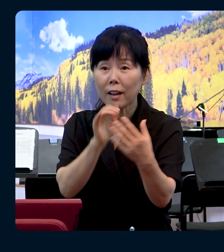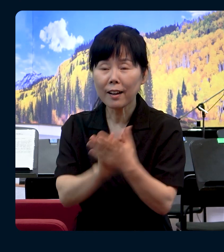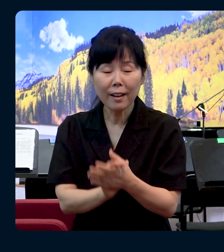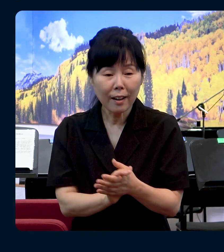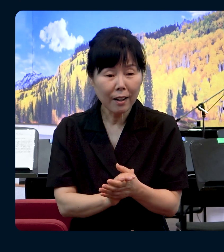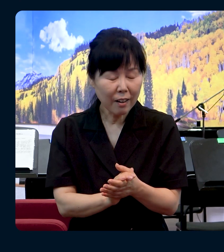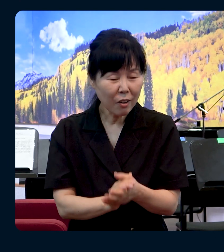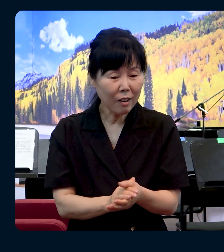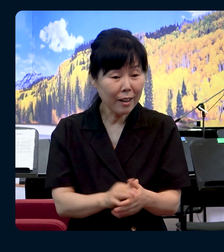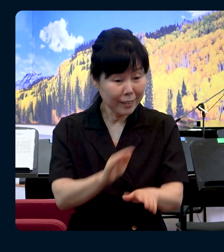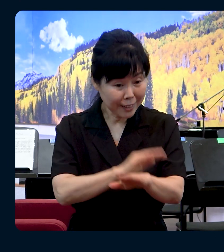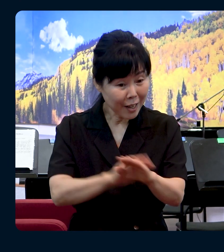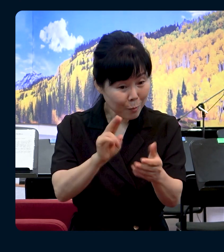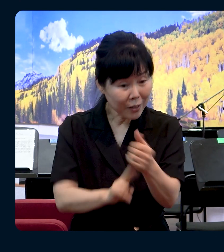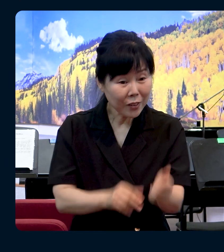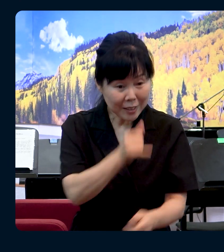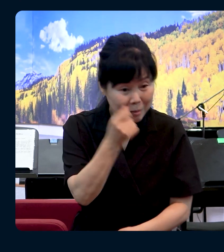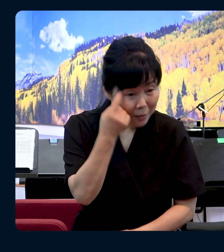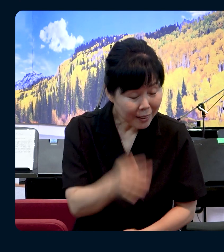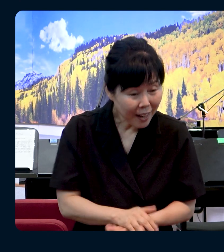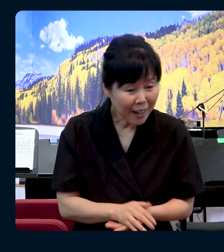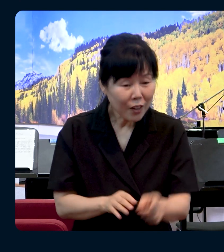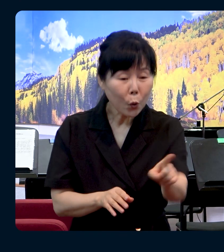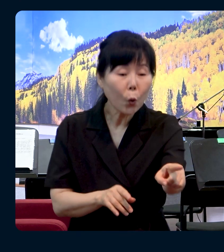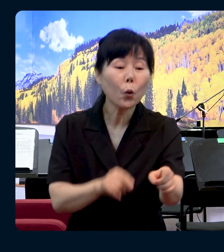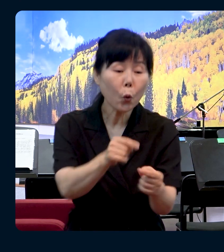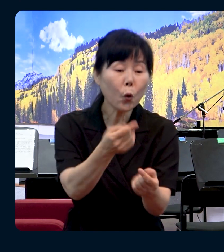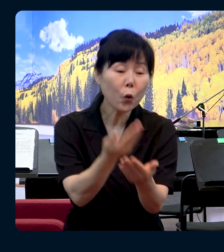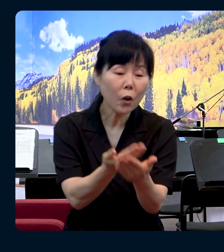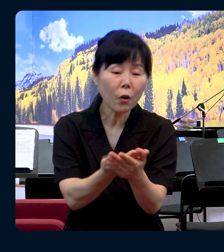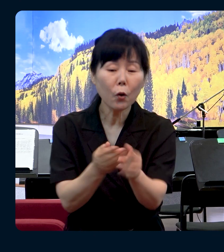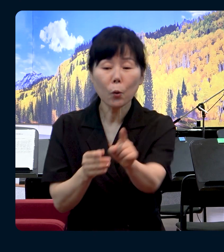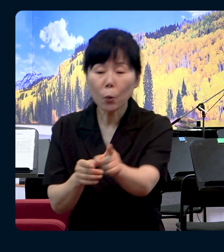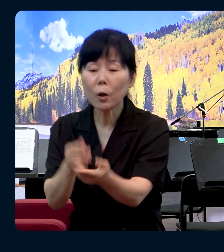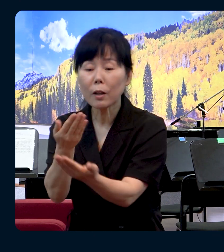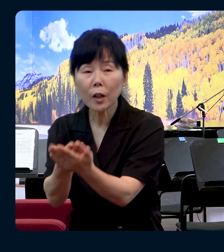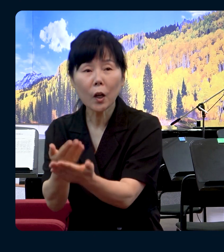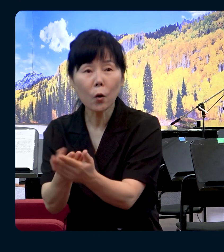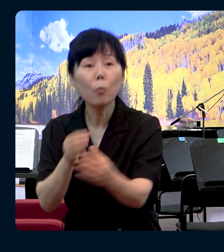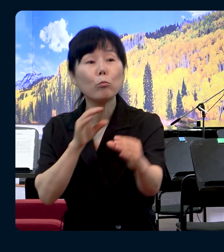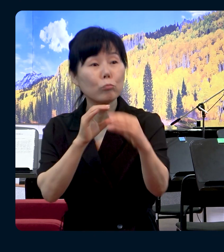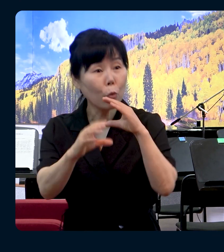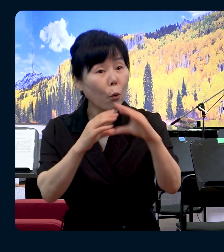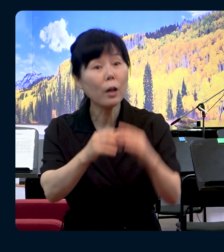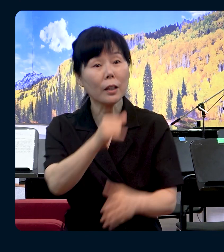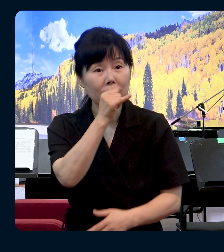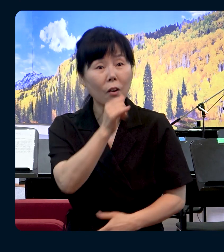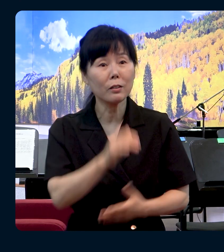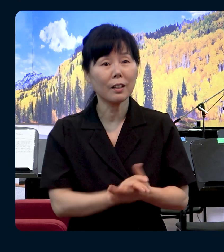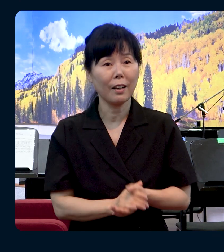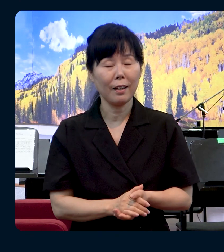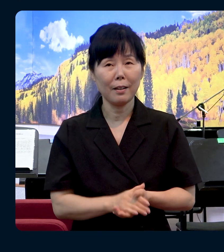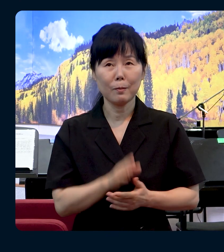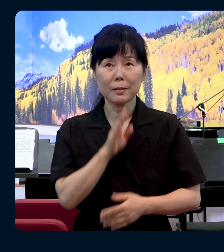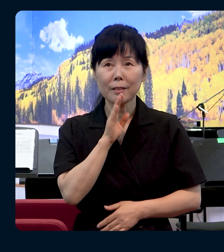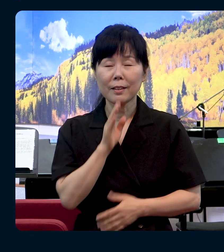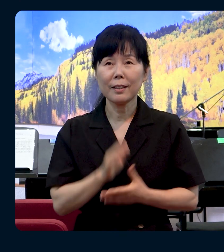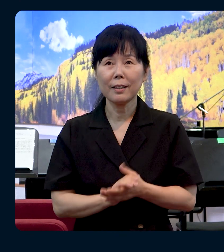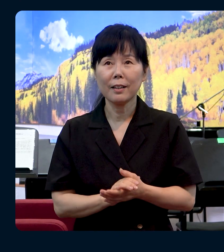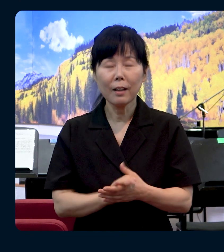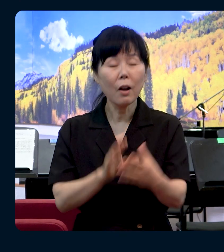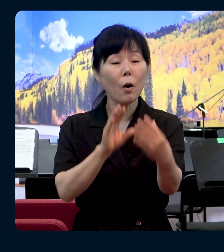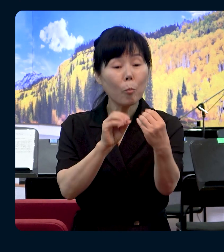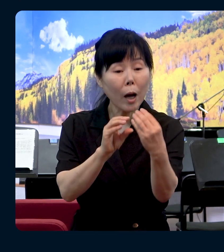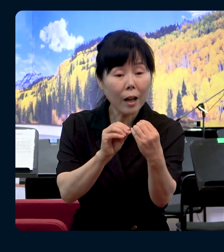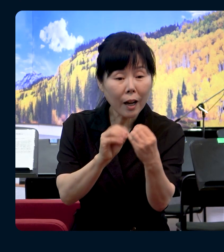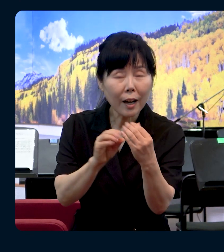잘 팔리세요? 뭐 이거 하나 주세요, 저거 하나 주세요, 뭐 혹은 뭐 이렇게. 그런데 세상 사람들은 모르겠지만 우리는요, 그렇게 말하고 들어갈